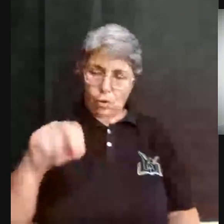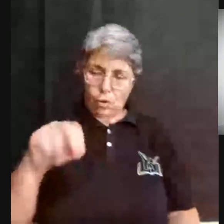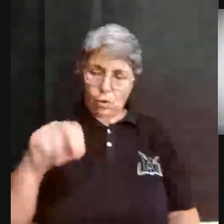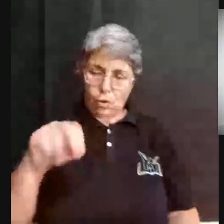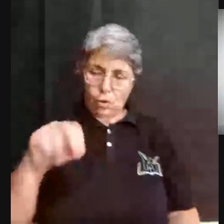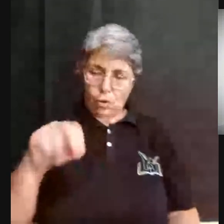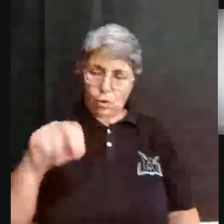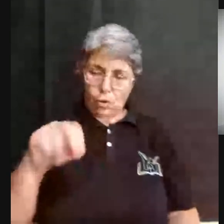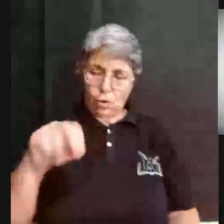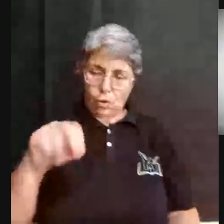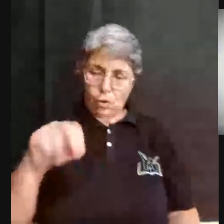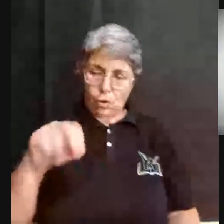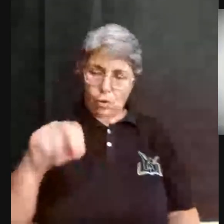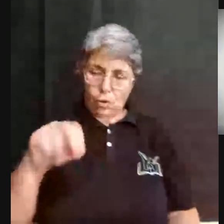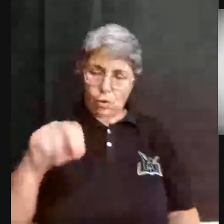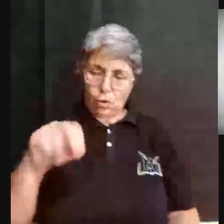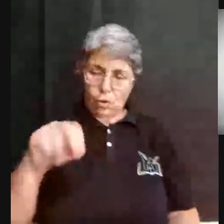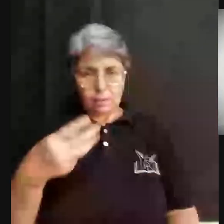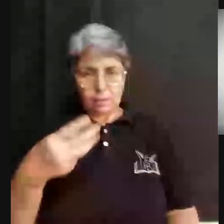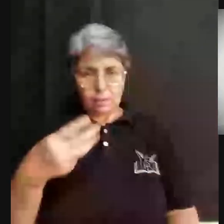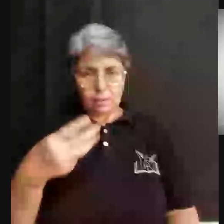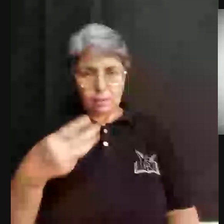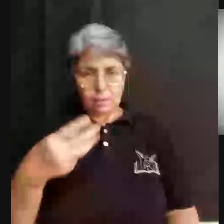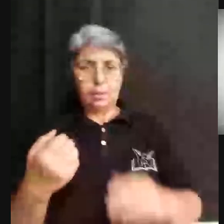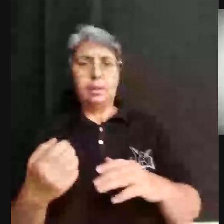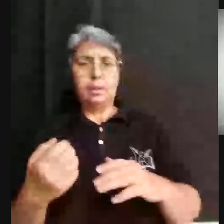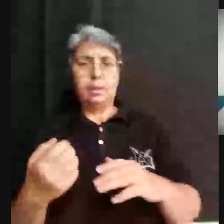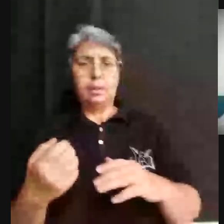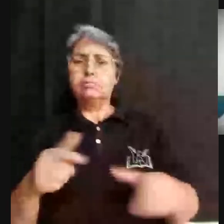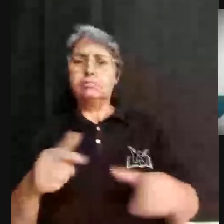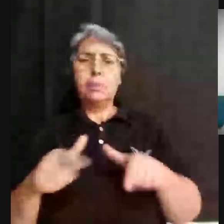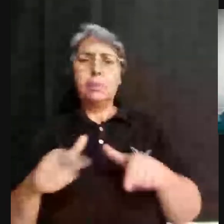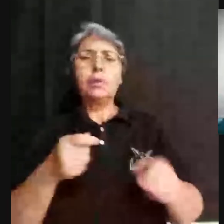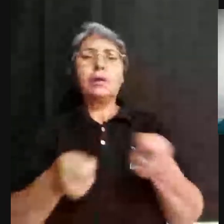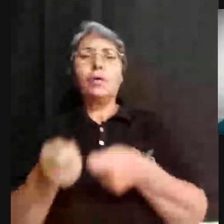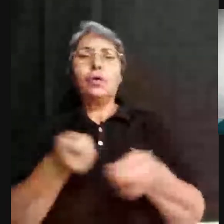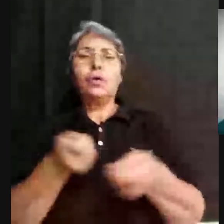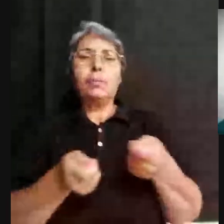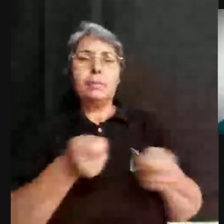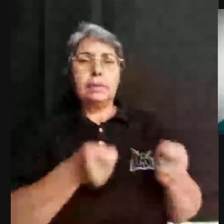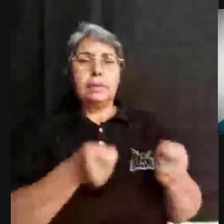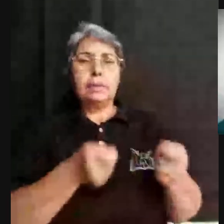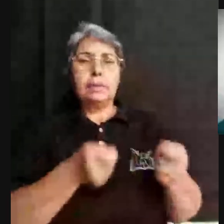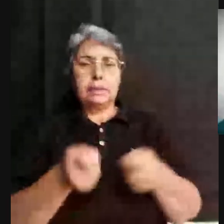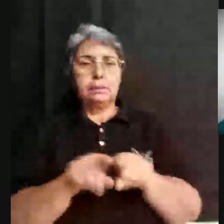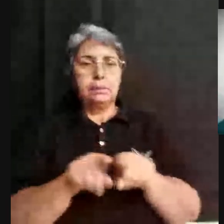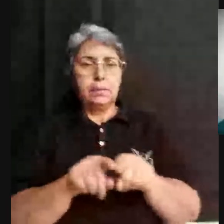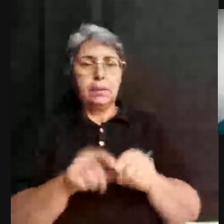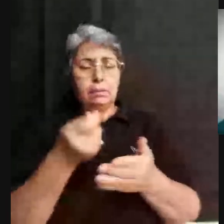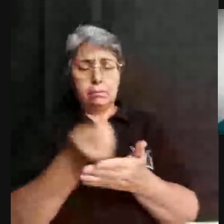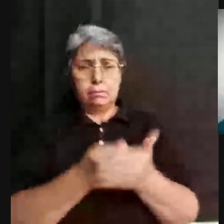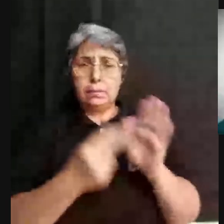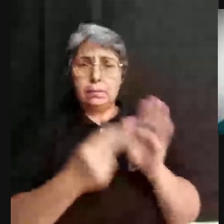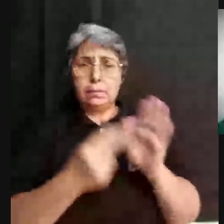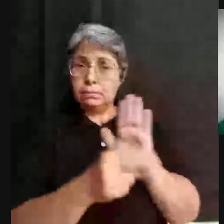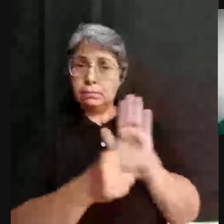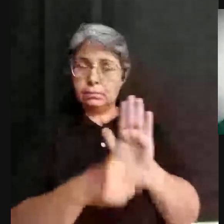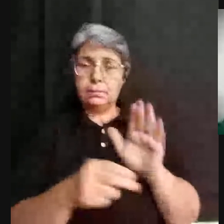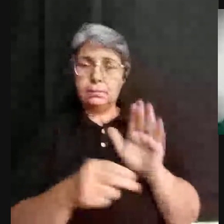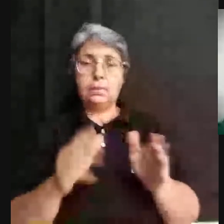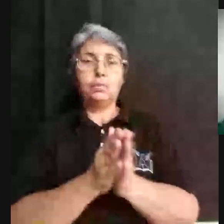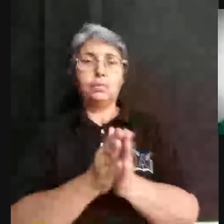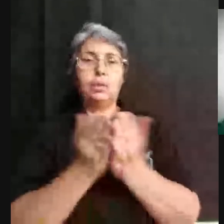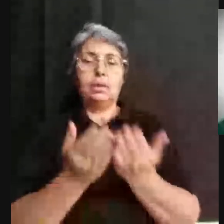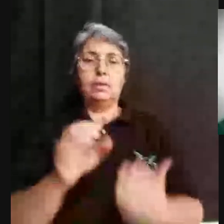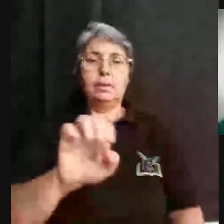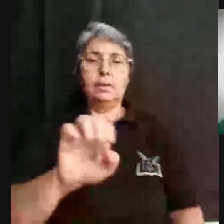irmão Lucas é adventista desde a sua infância e também é o autor do livro Evangeliópolis e o Evangelismo